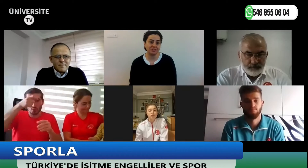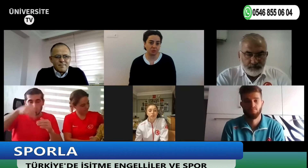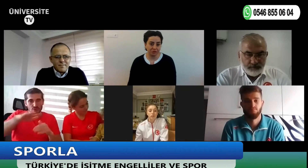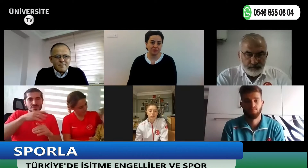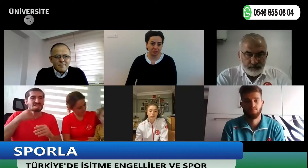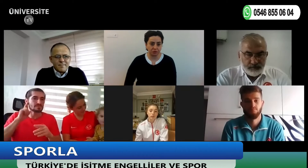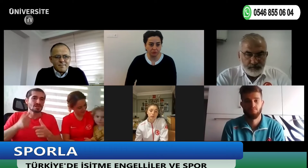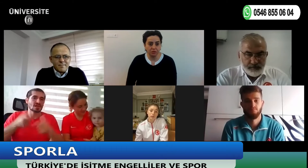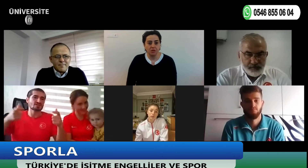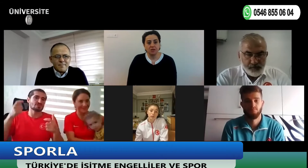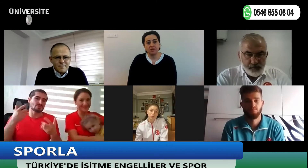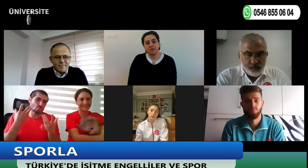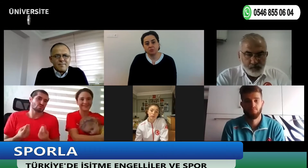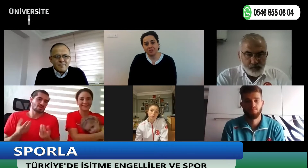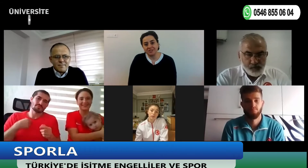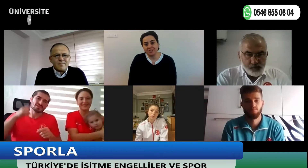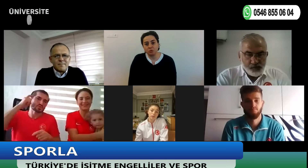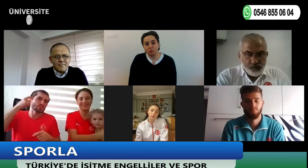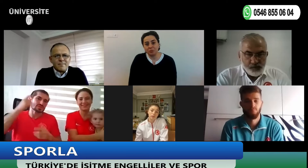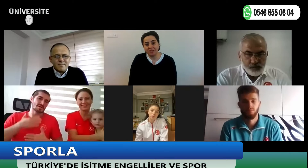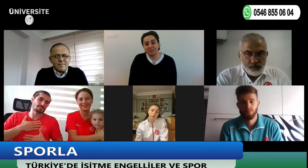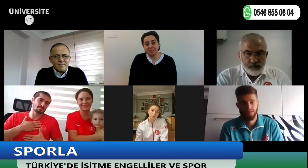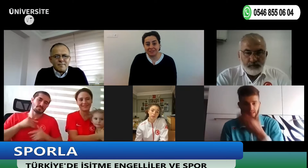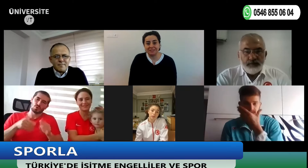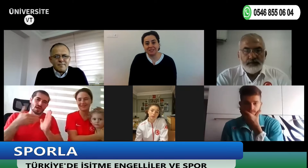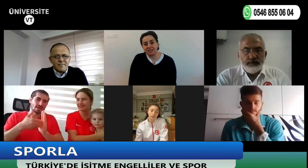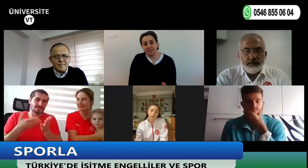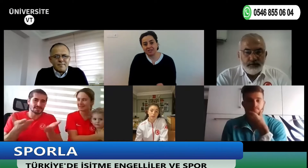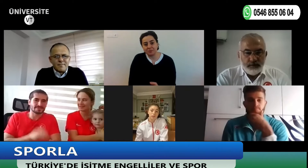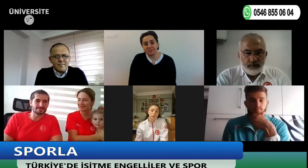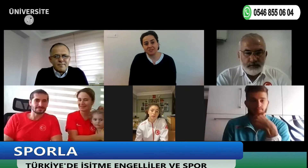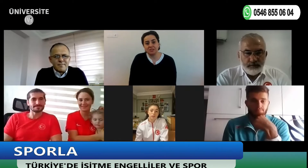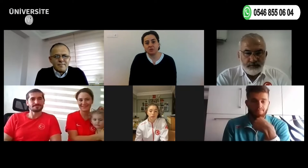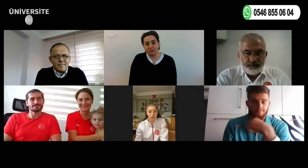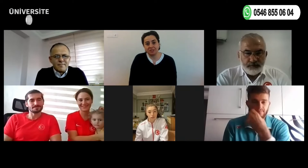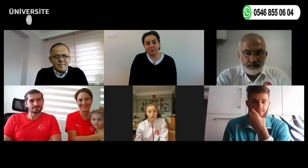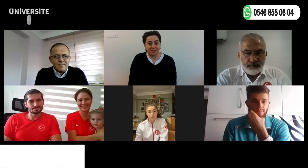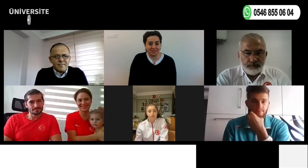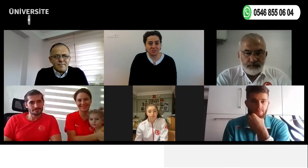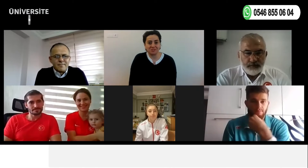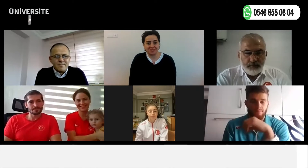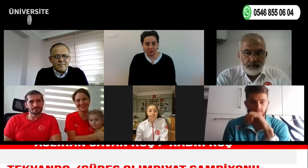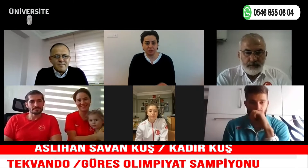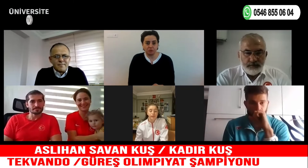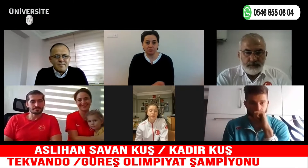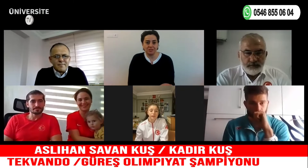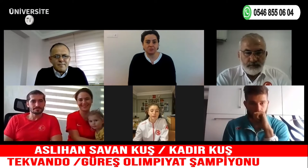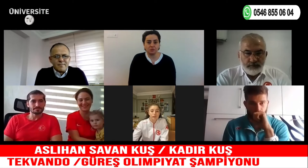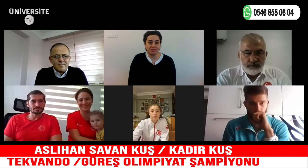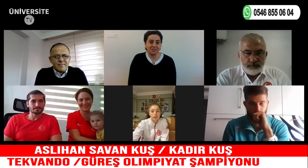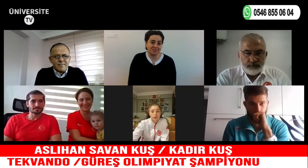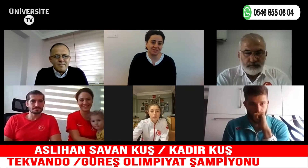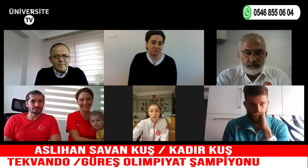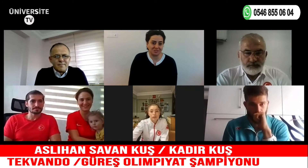spora devam edemiyor ve bırakıyor. Bu nedenle kulüplerin yapısı olarak belki değişmesi gerekiyor ya da